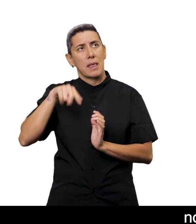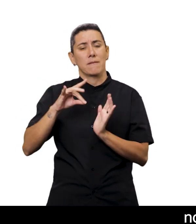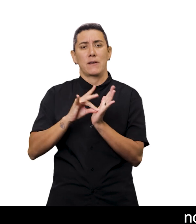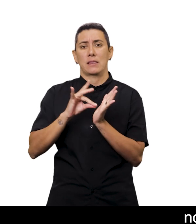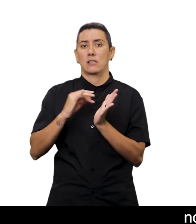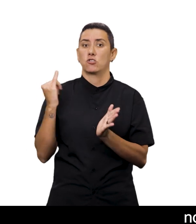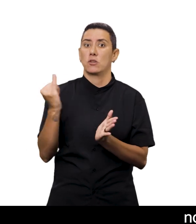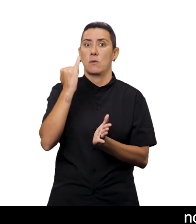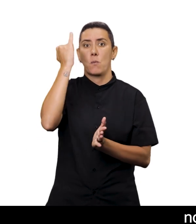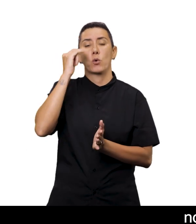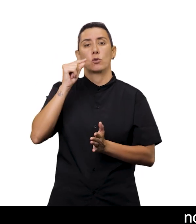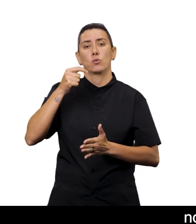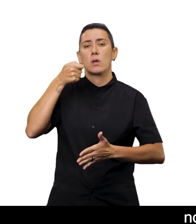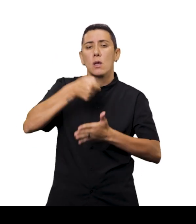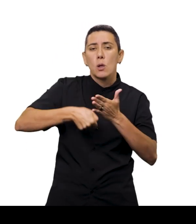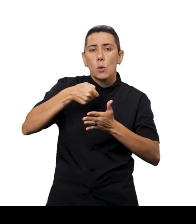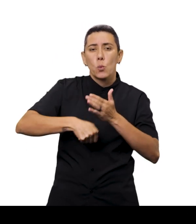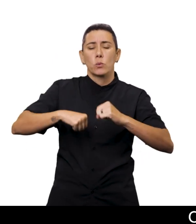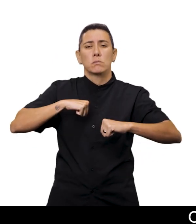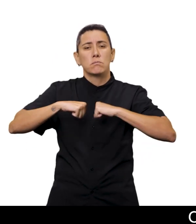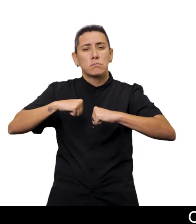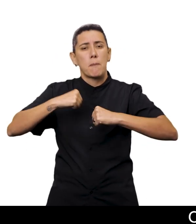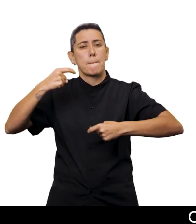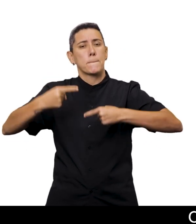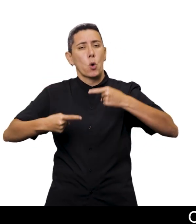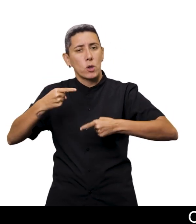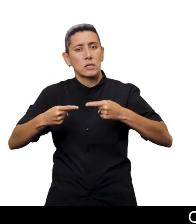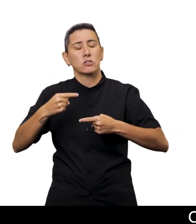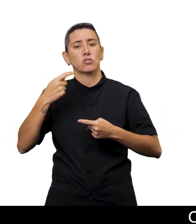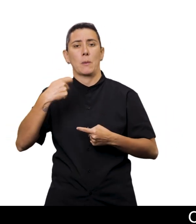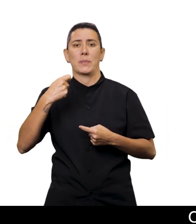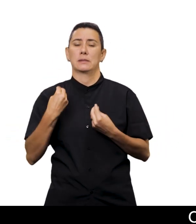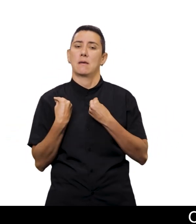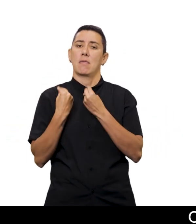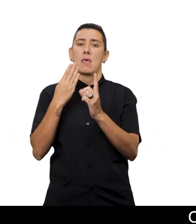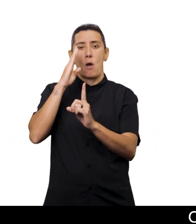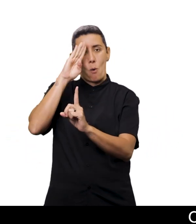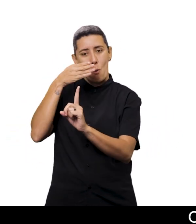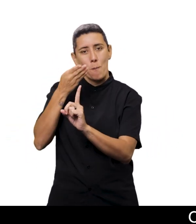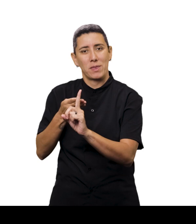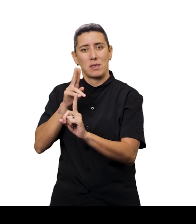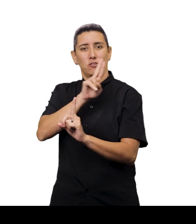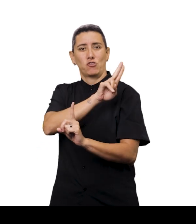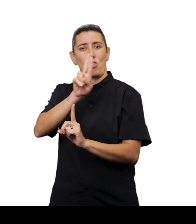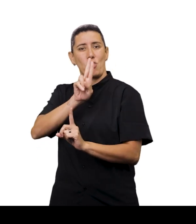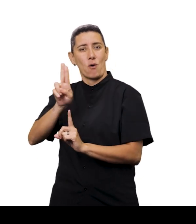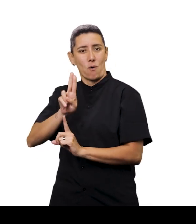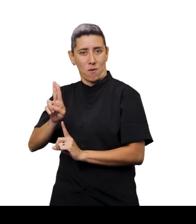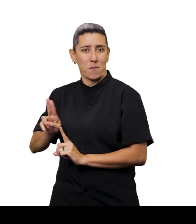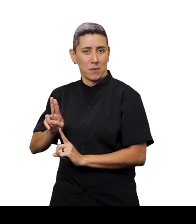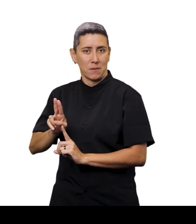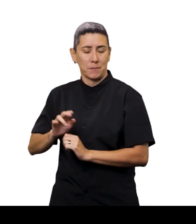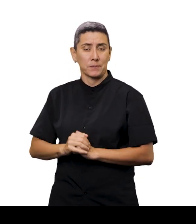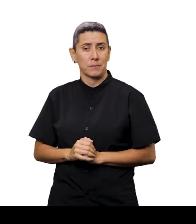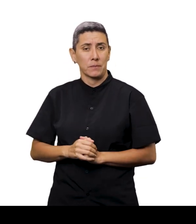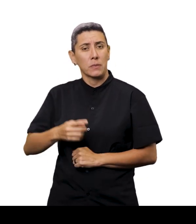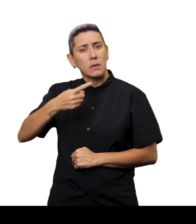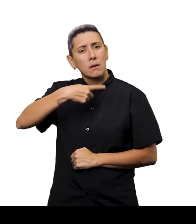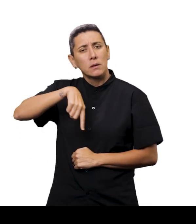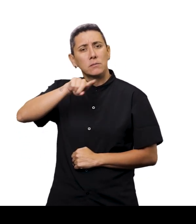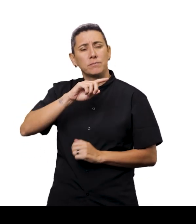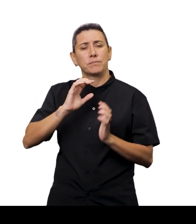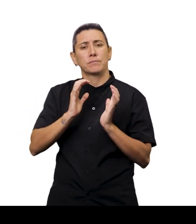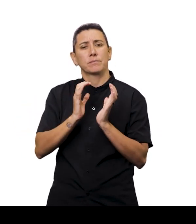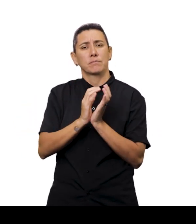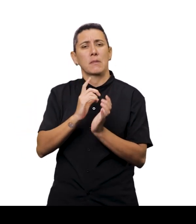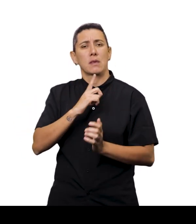que se opõem às suas causas. O trabalho mais recente desse conjunto, Basta de Hambre, ou Chega